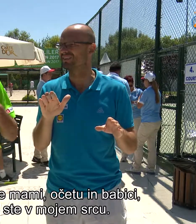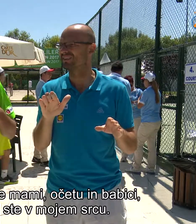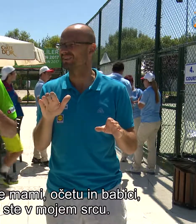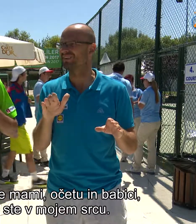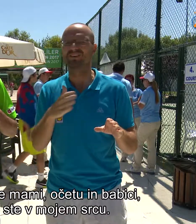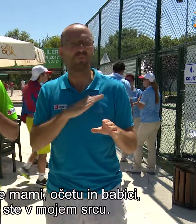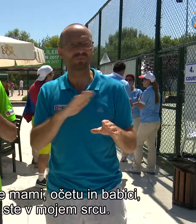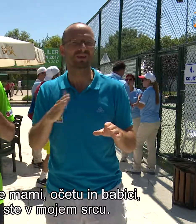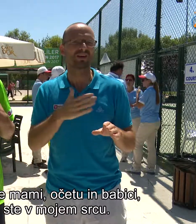moj sesek.